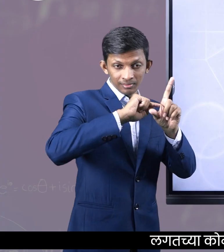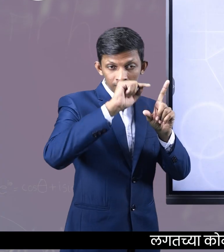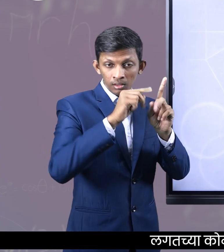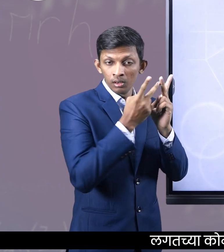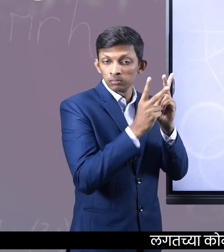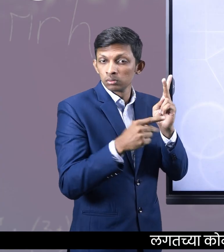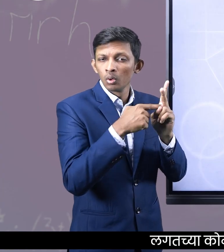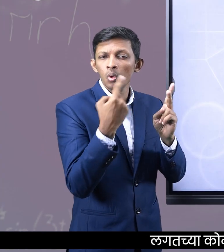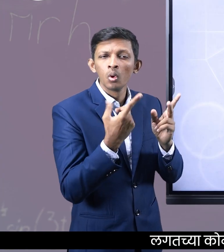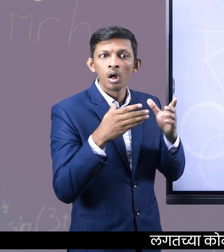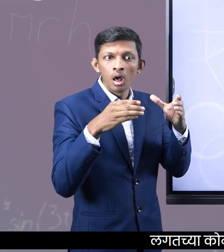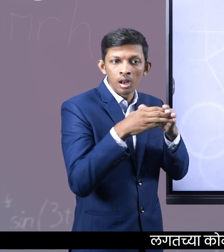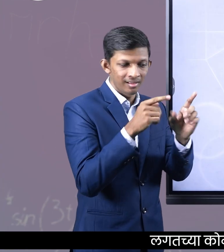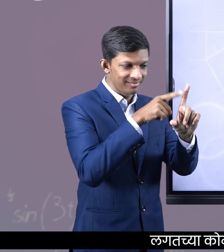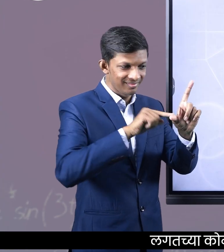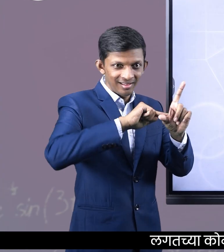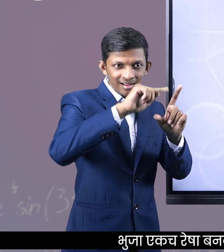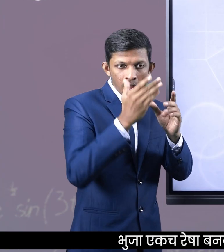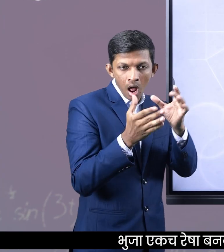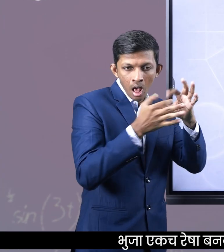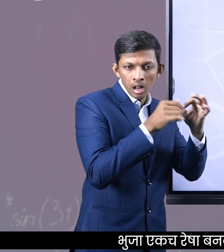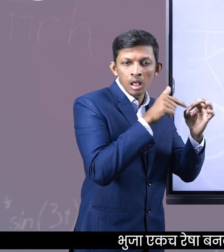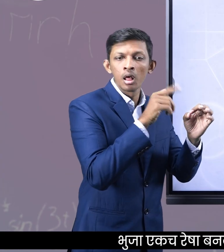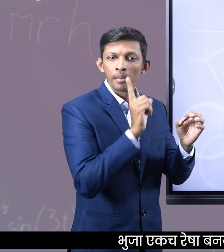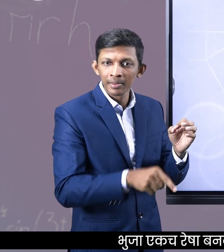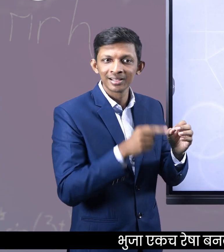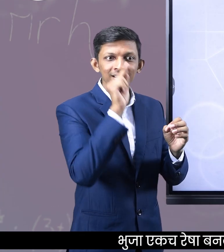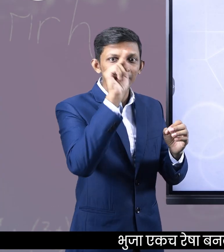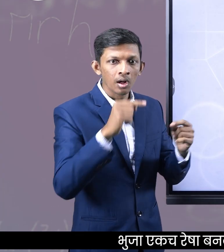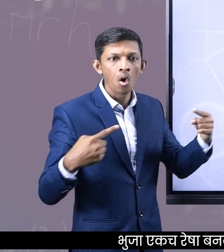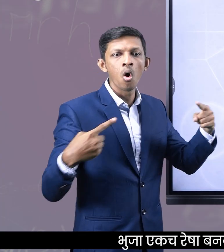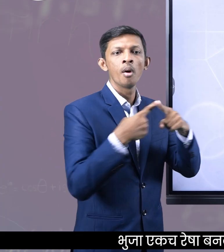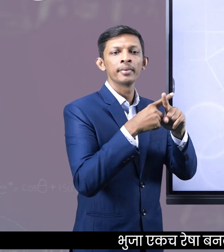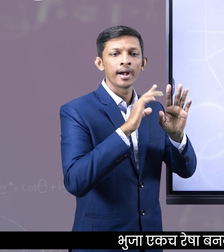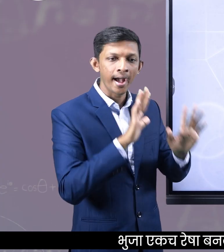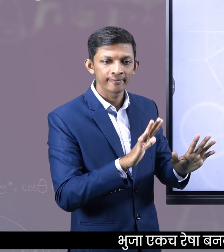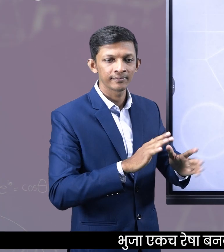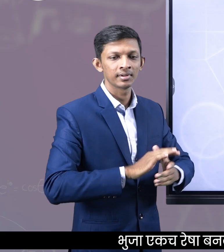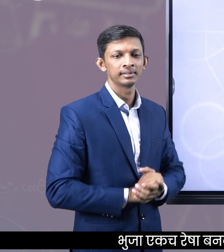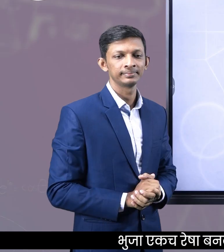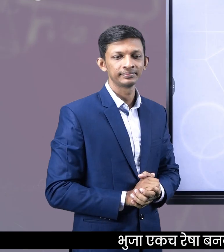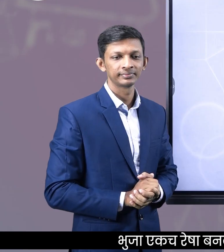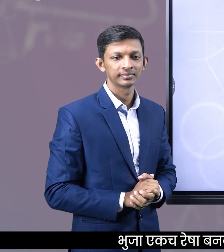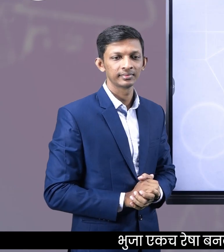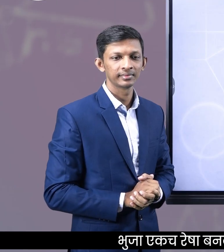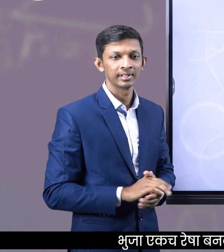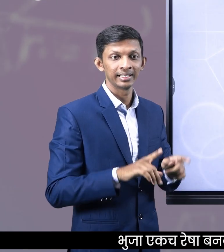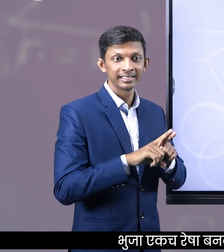लगतच्या कोनांची जोडी ज्याचे सामान्य नसलेल्या भुजा एका रेषा बनवतात म्हणजेच ते विरुद्ध किरण